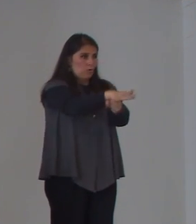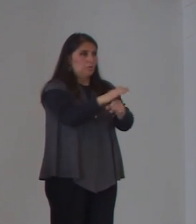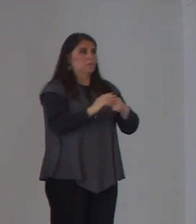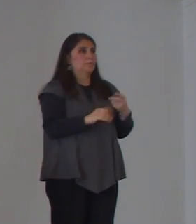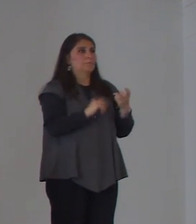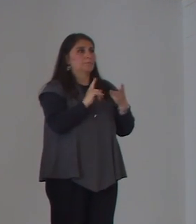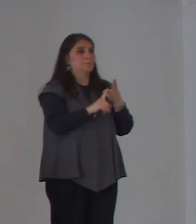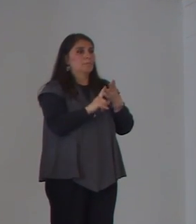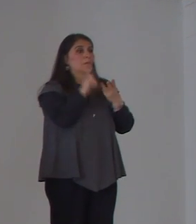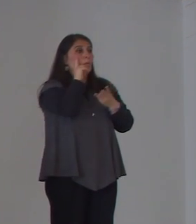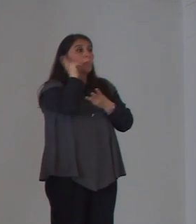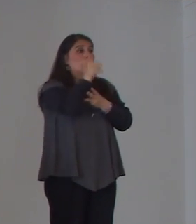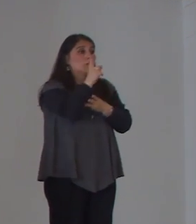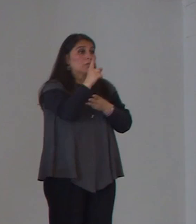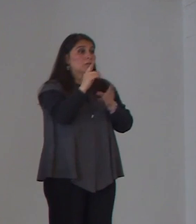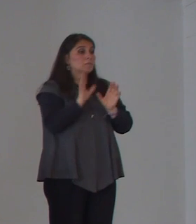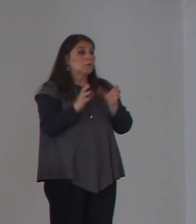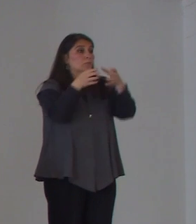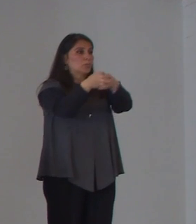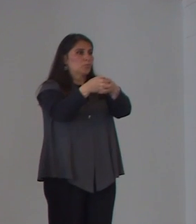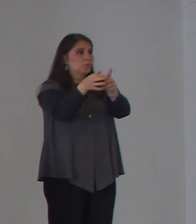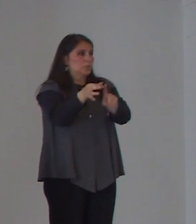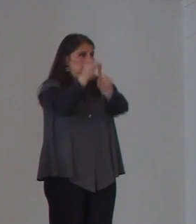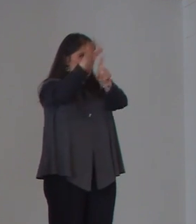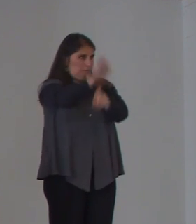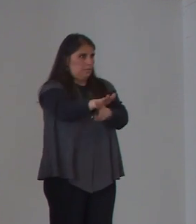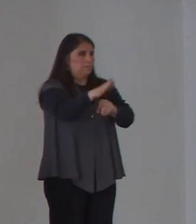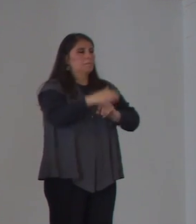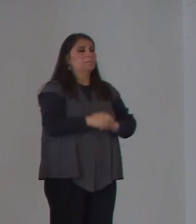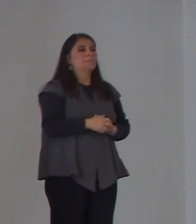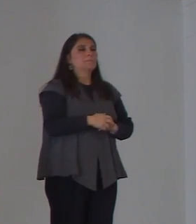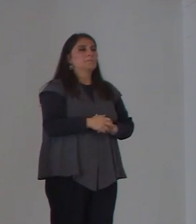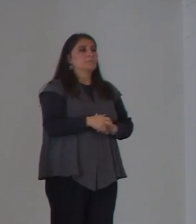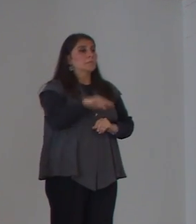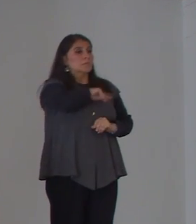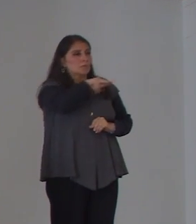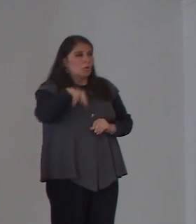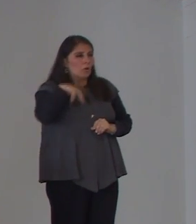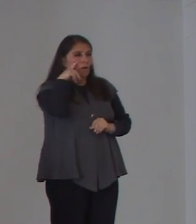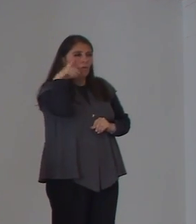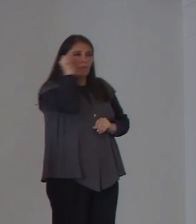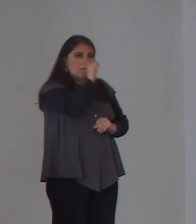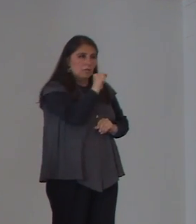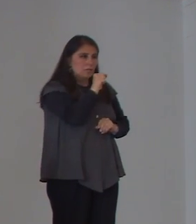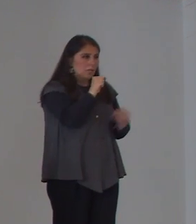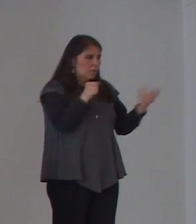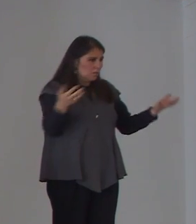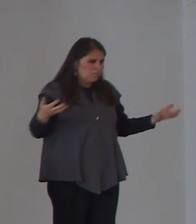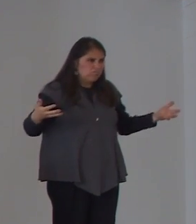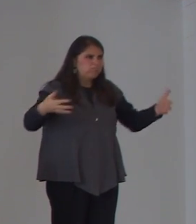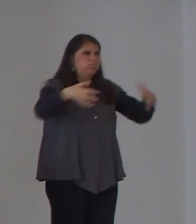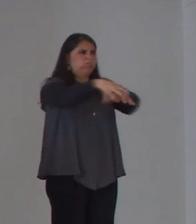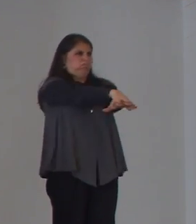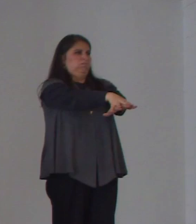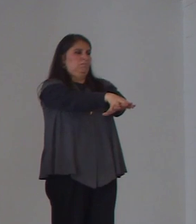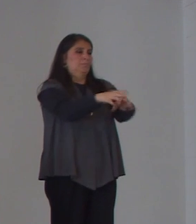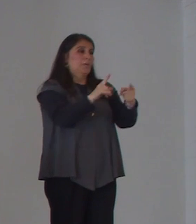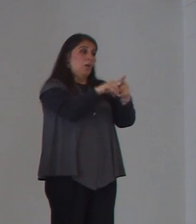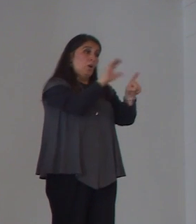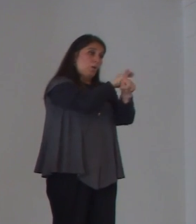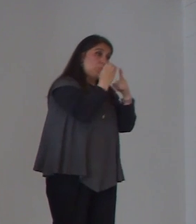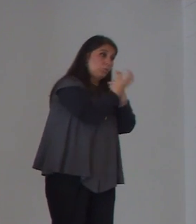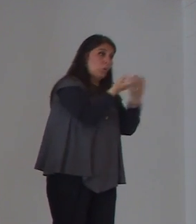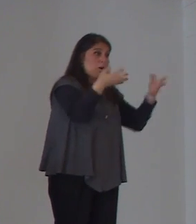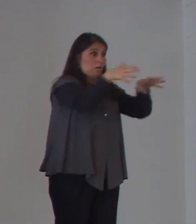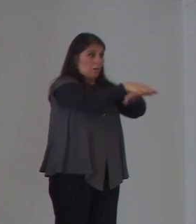políticas para poblaciones en particular. Y ahí nos encontramos que se juntaba todo con todo, lo multicultural, lo intercultural,